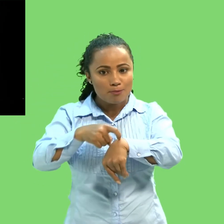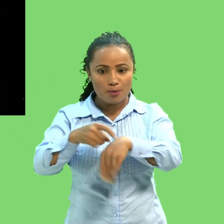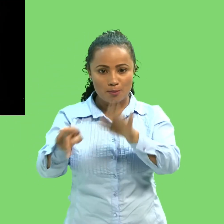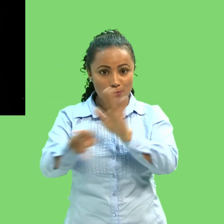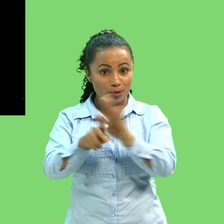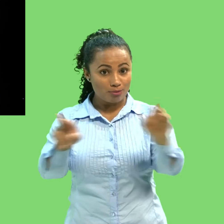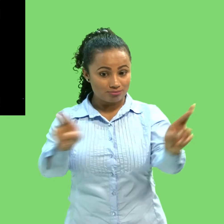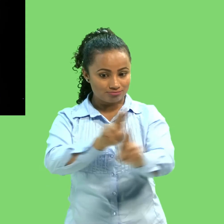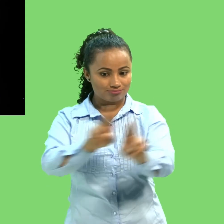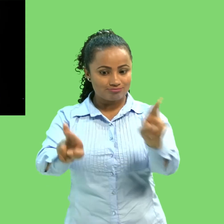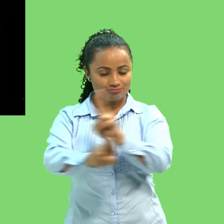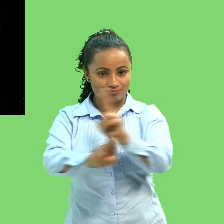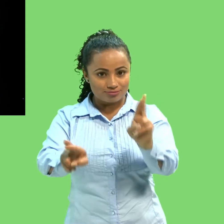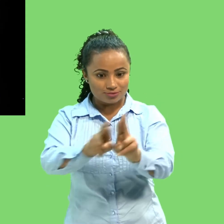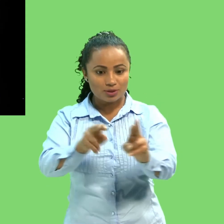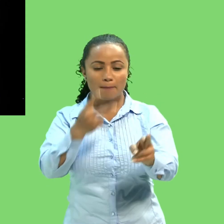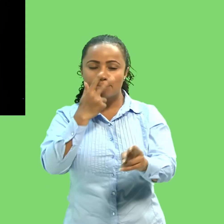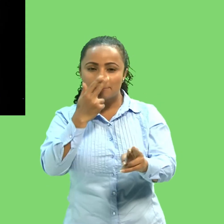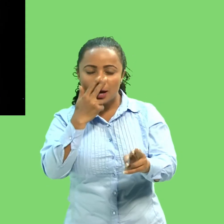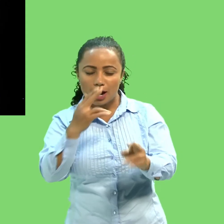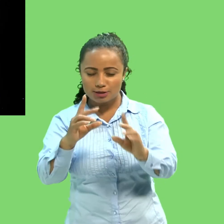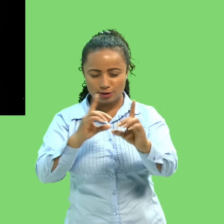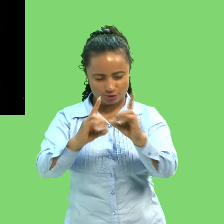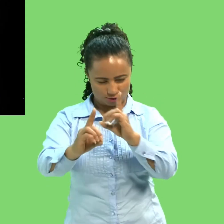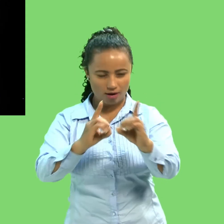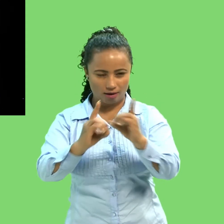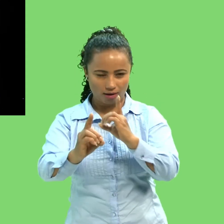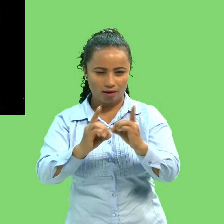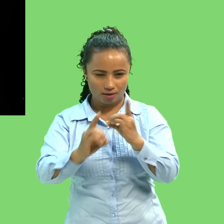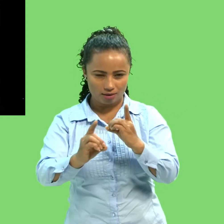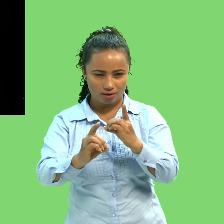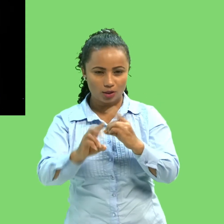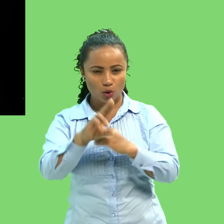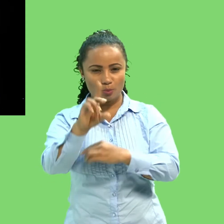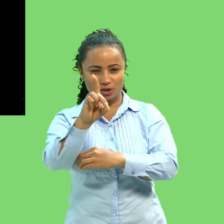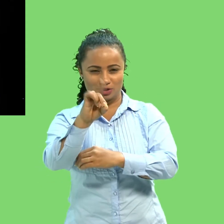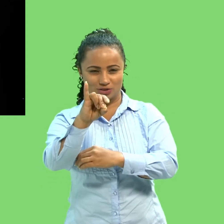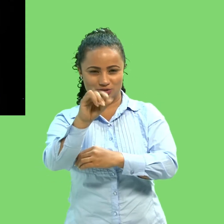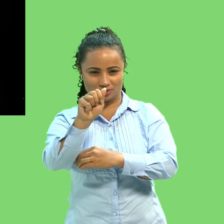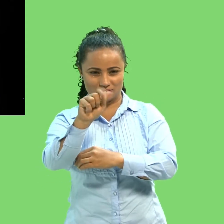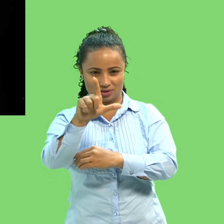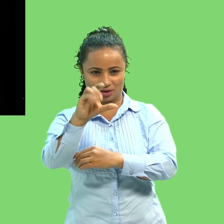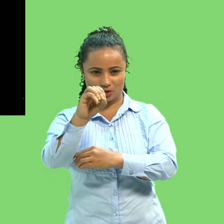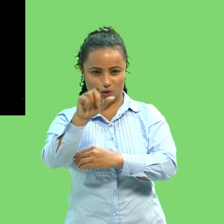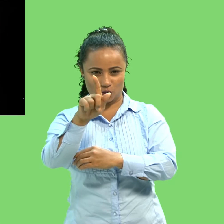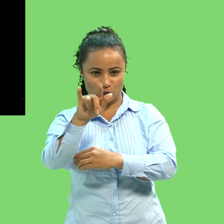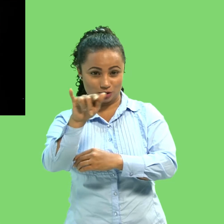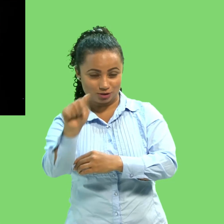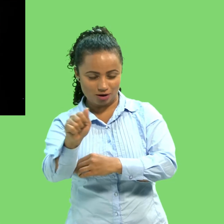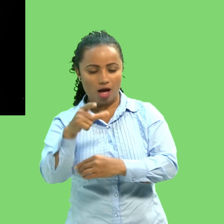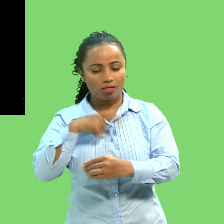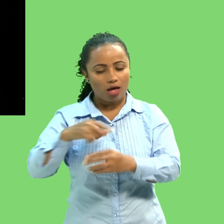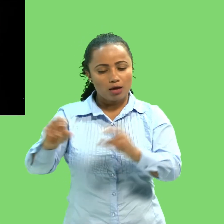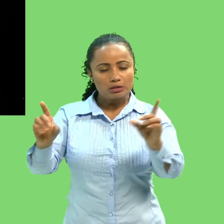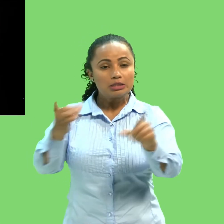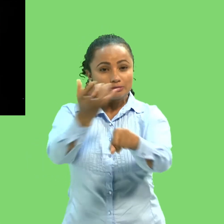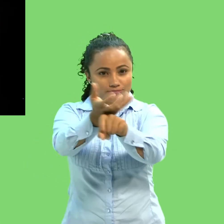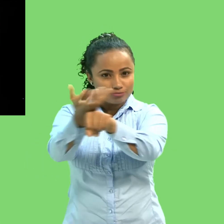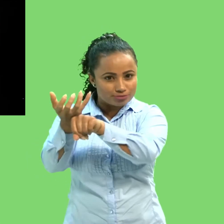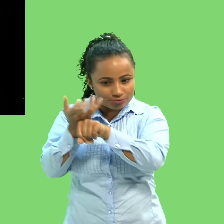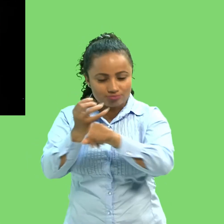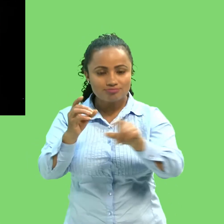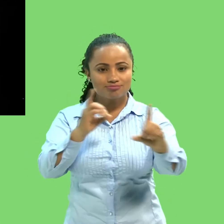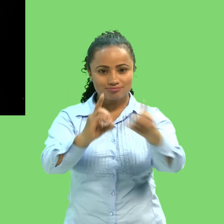pôr assim, que é uma dialogia aqui nesse momento, né? Uma interação entre disciplinas, nós teremos alguns pontos em que essa